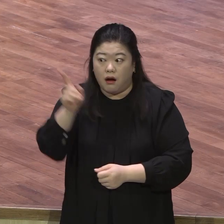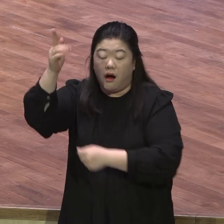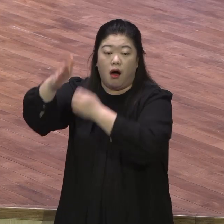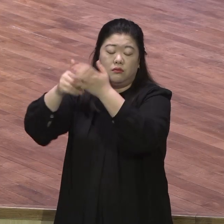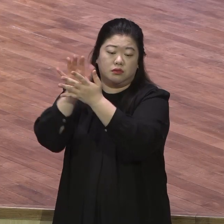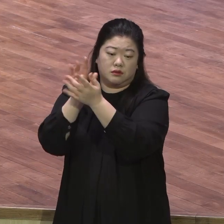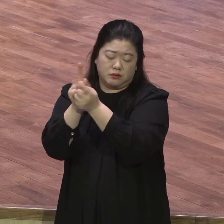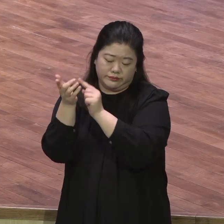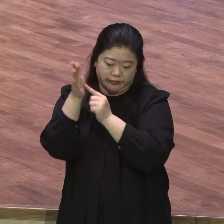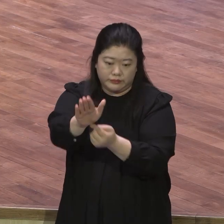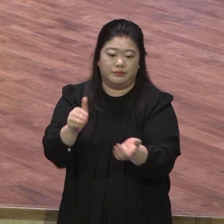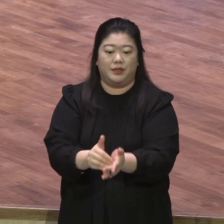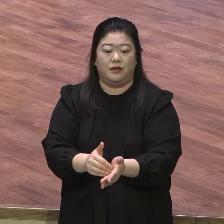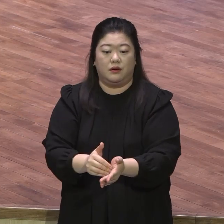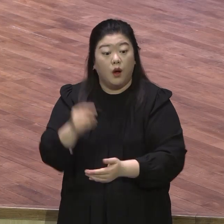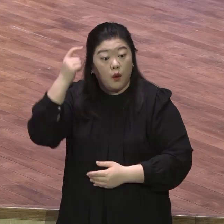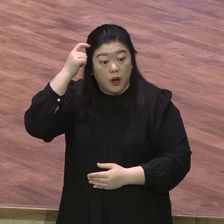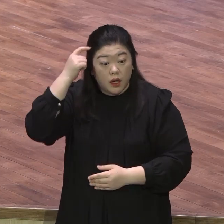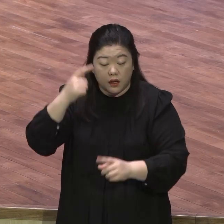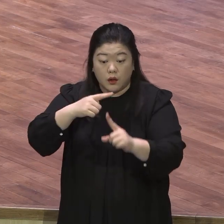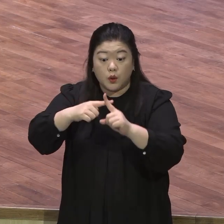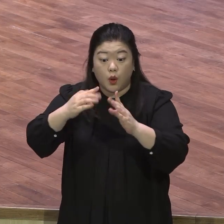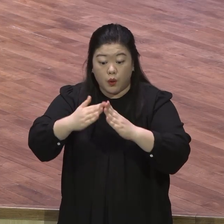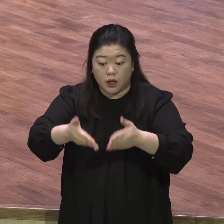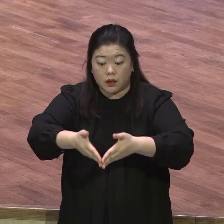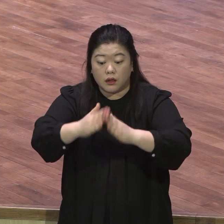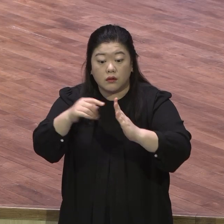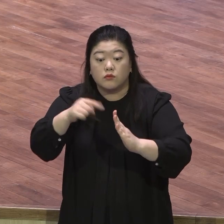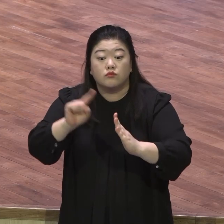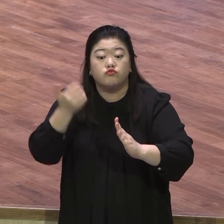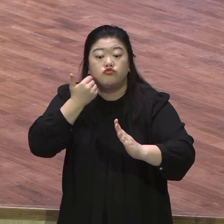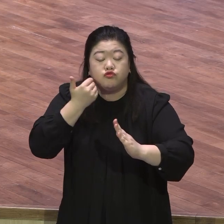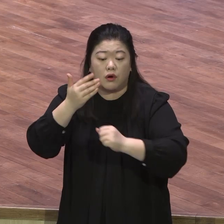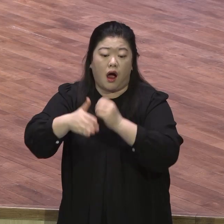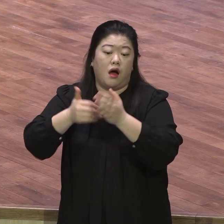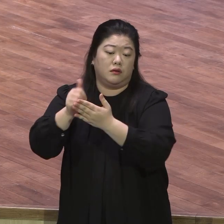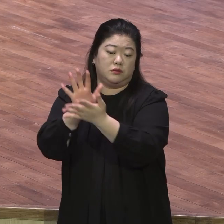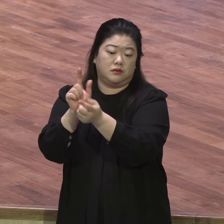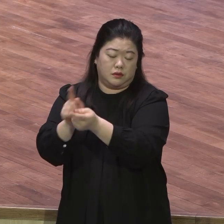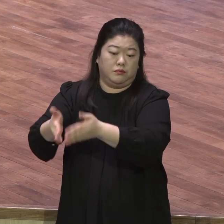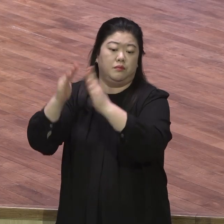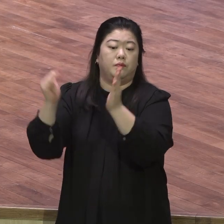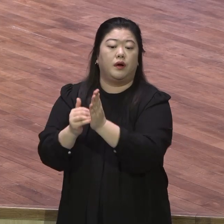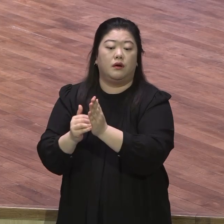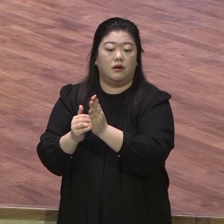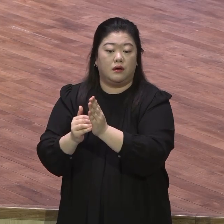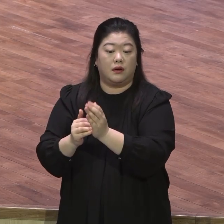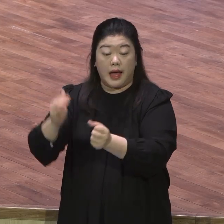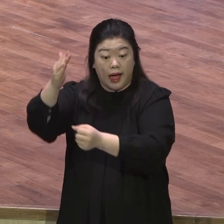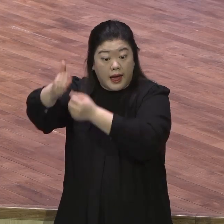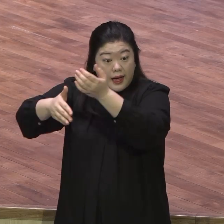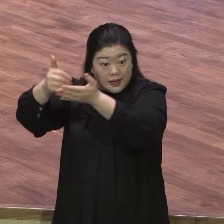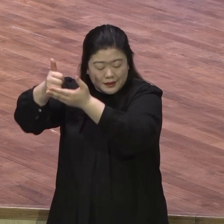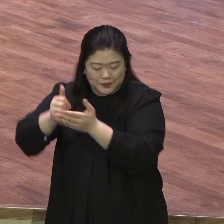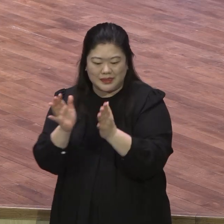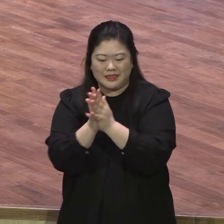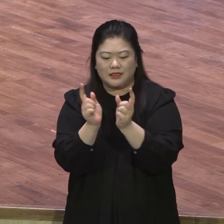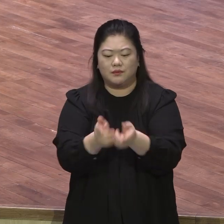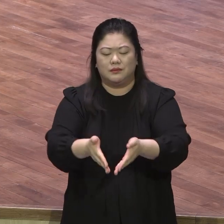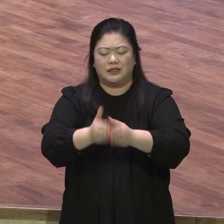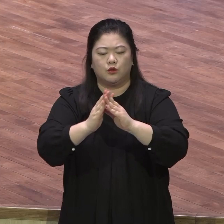하나님께서 친히 세우신 두 기관이 있어요. 그게 뭐냐. 가정과 교회. 딱 하나님 성경 두 개밖에 없어요.